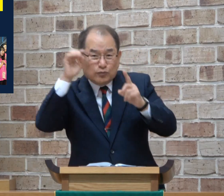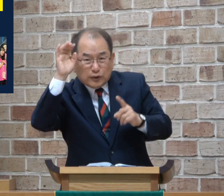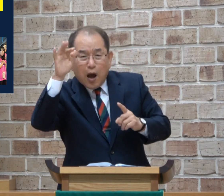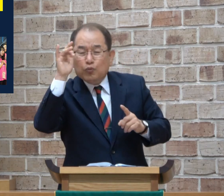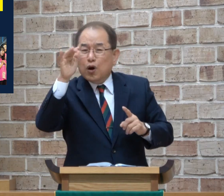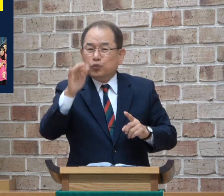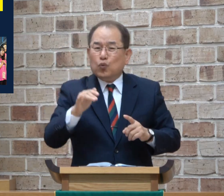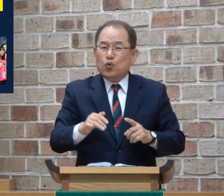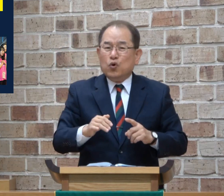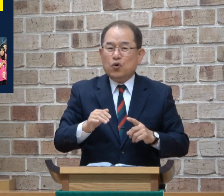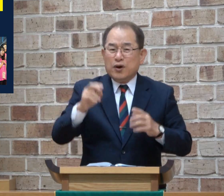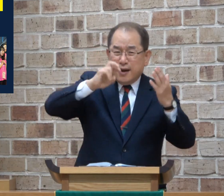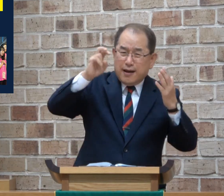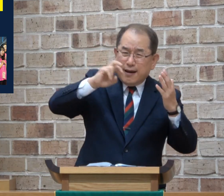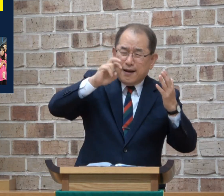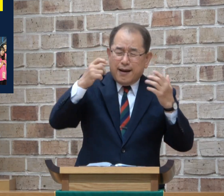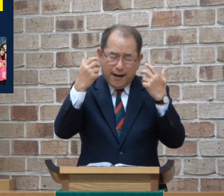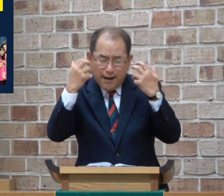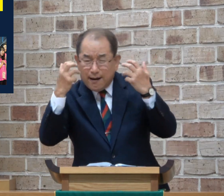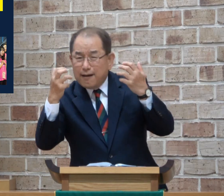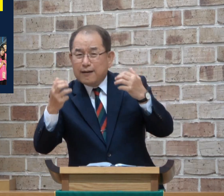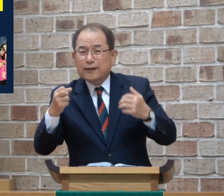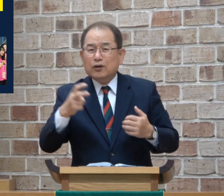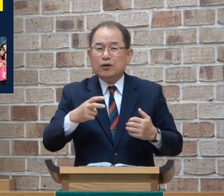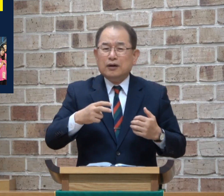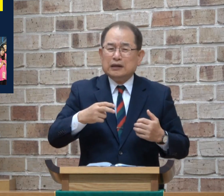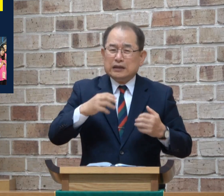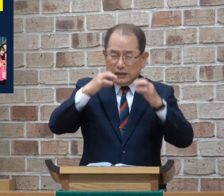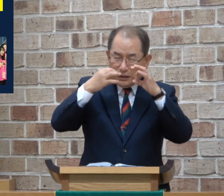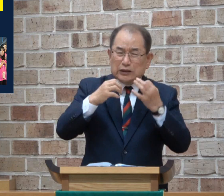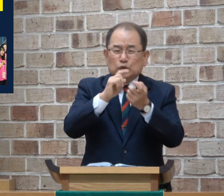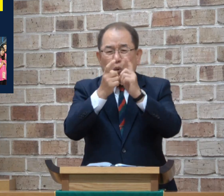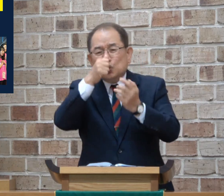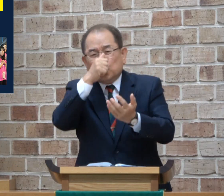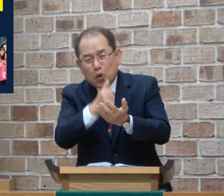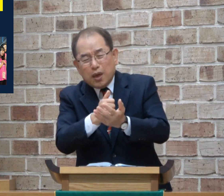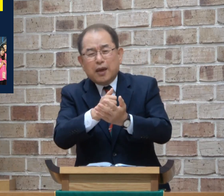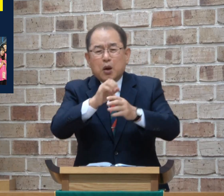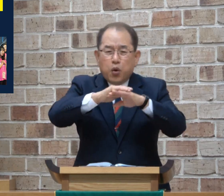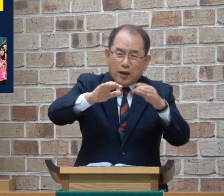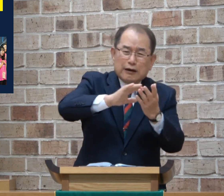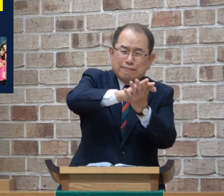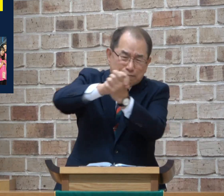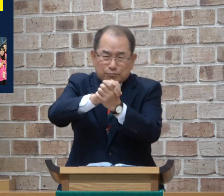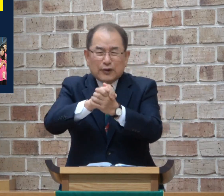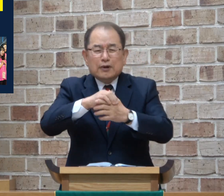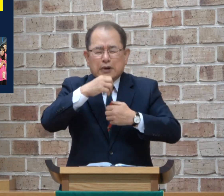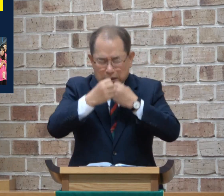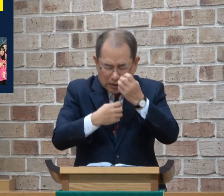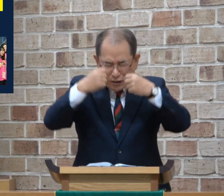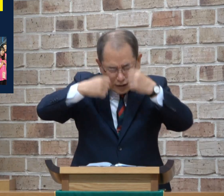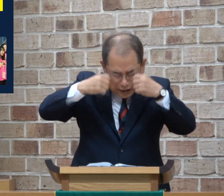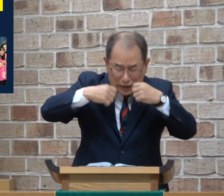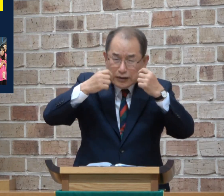찬양이 넘치는, 그리고 죄를 회개하고 서로 하나 되는,